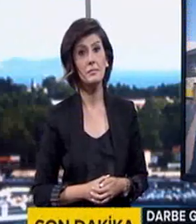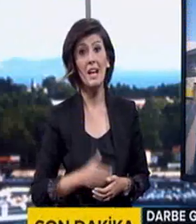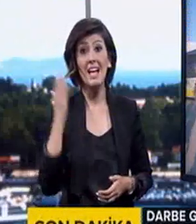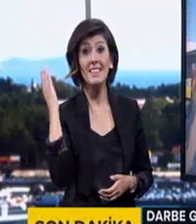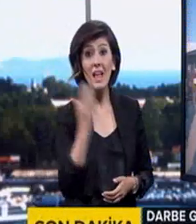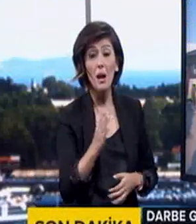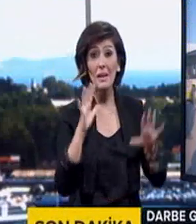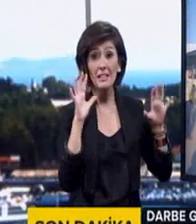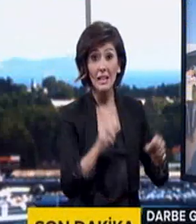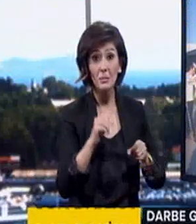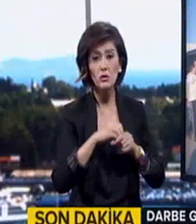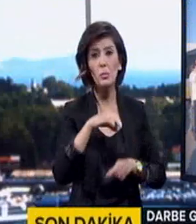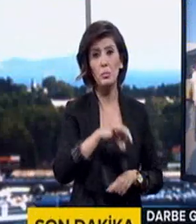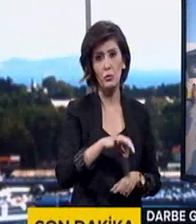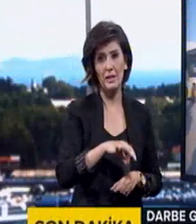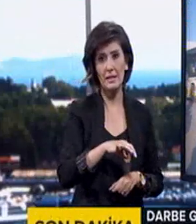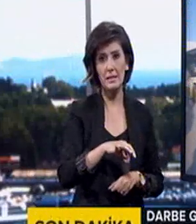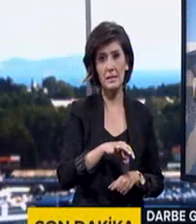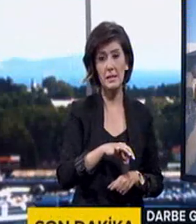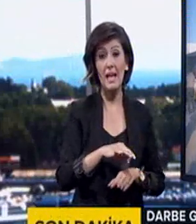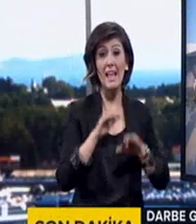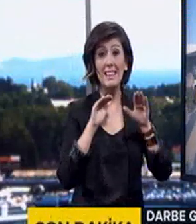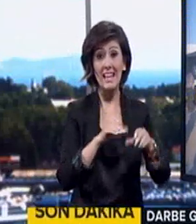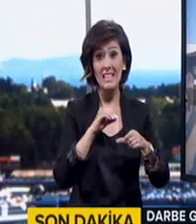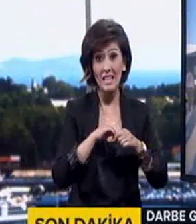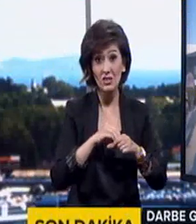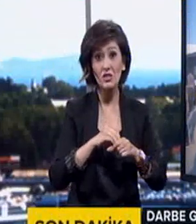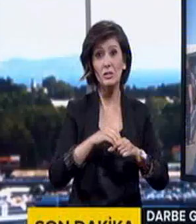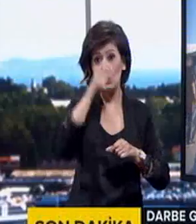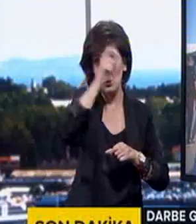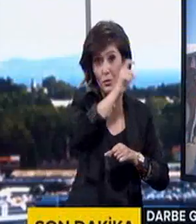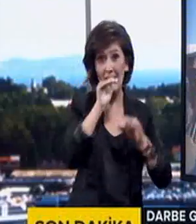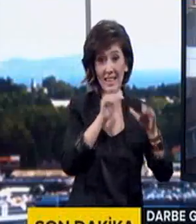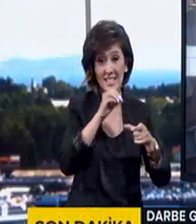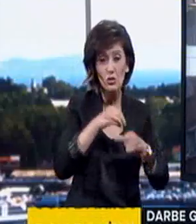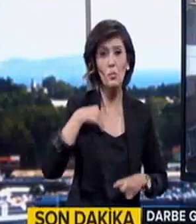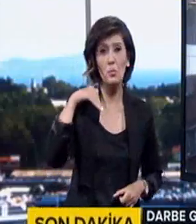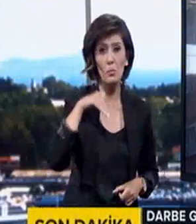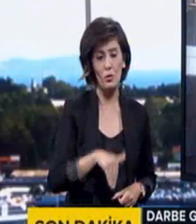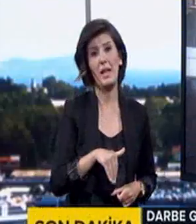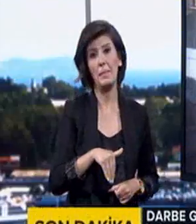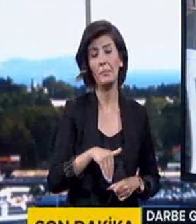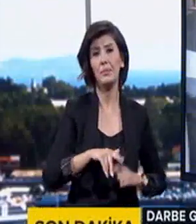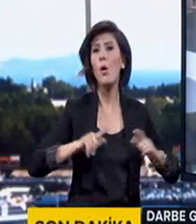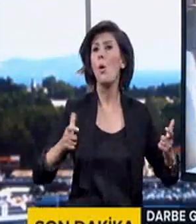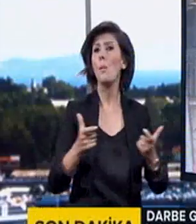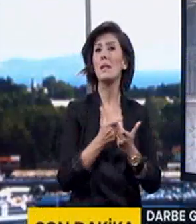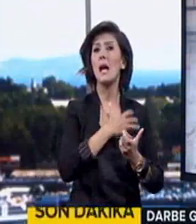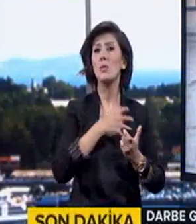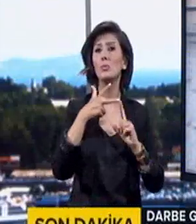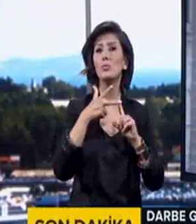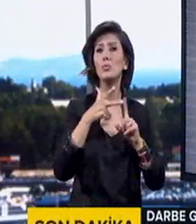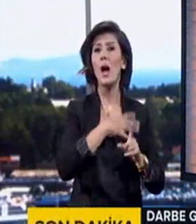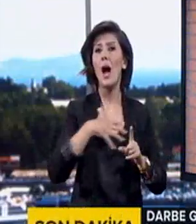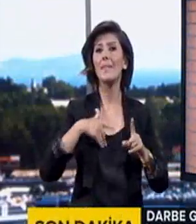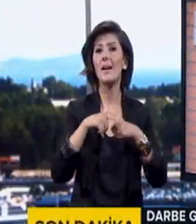Darbecileri yakalatmak için buradayız. Destek olmak için, ülkemize, devletimize destek olmak için buradayız. Operasyonda 3.